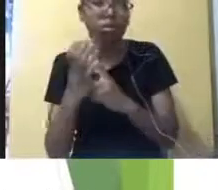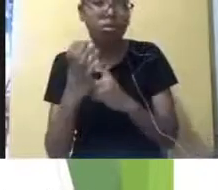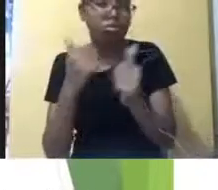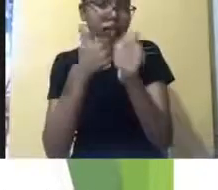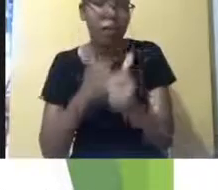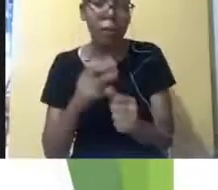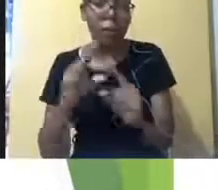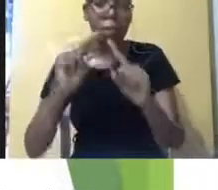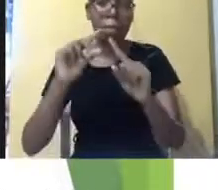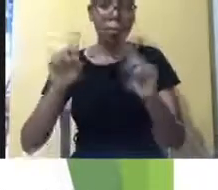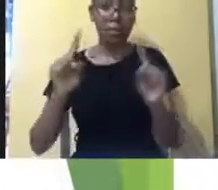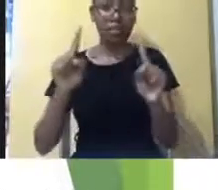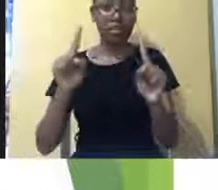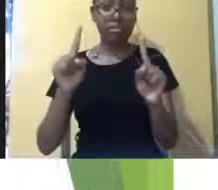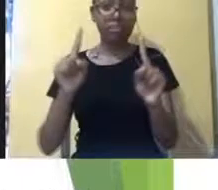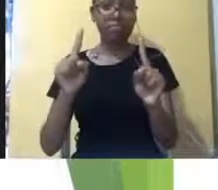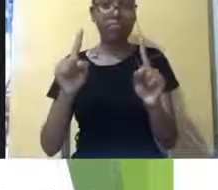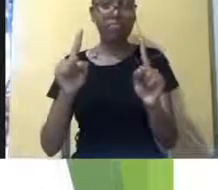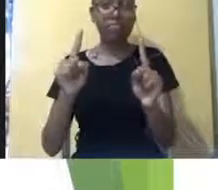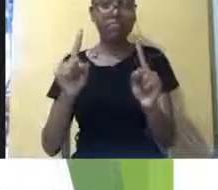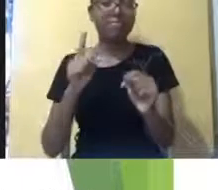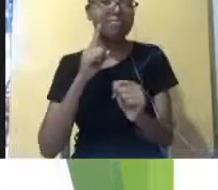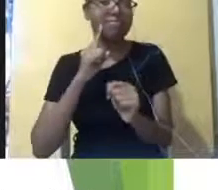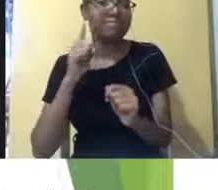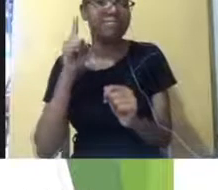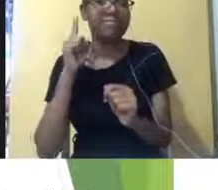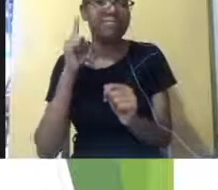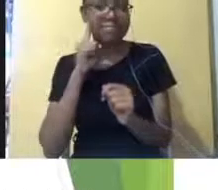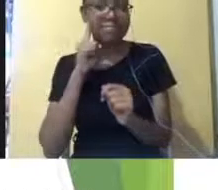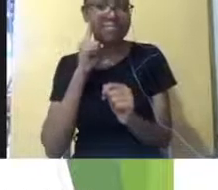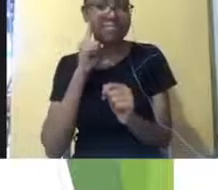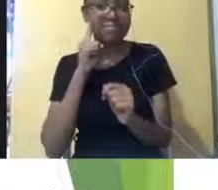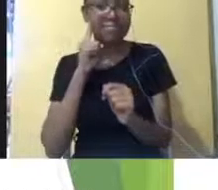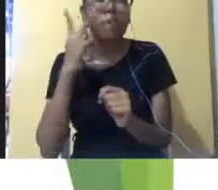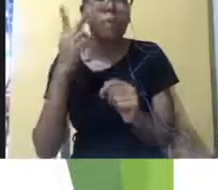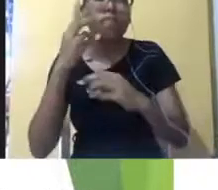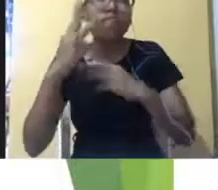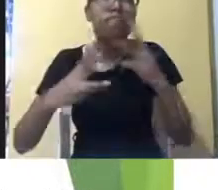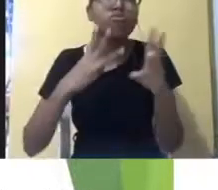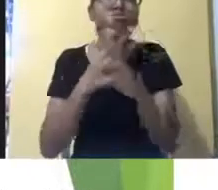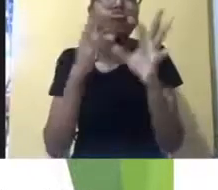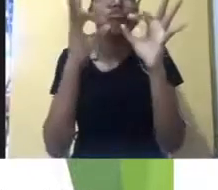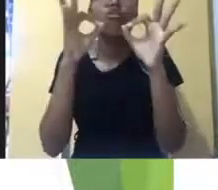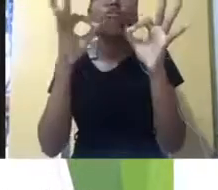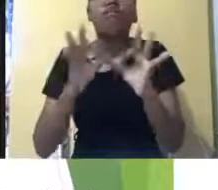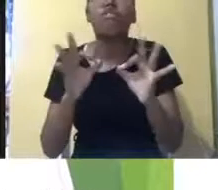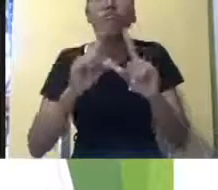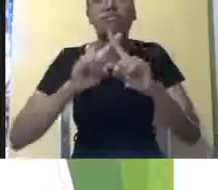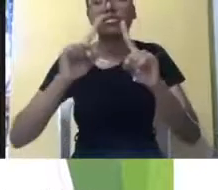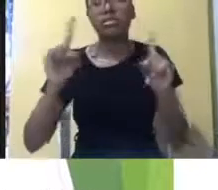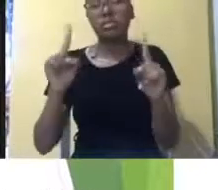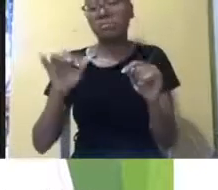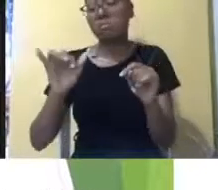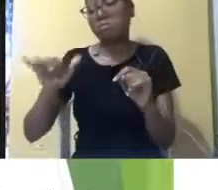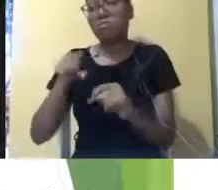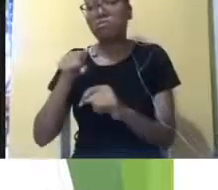ellos el mundo de una manera, como grupo minoritario que lingüísticamente tiene su propia lengua, tiene su